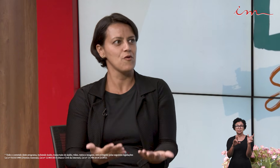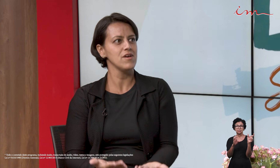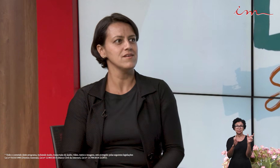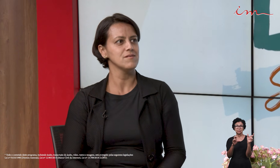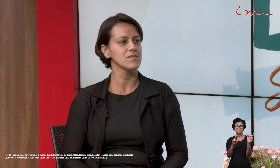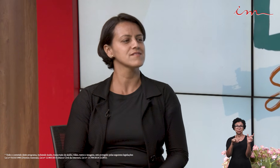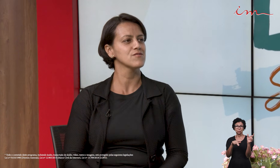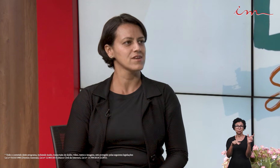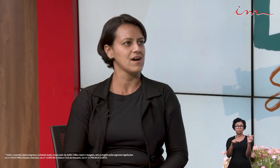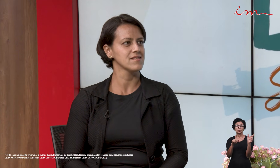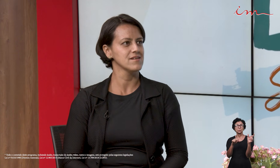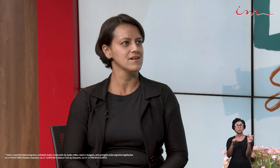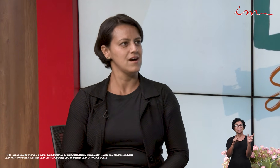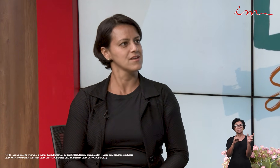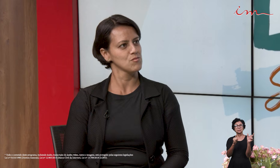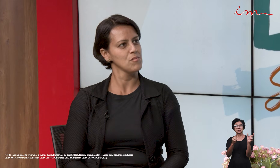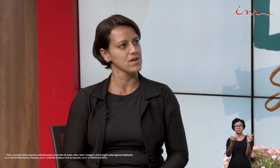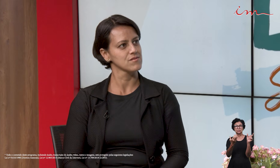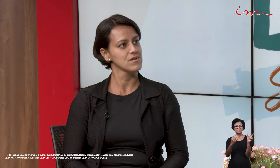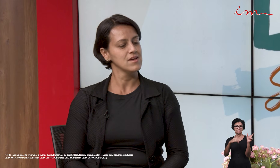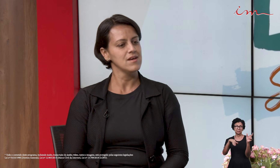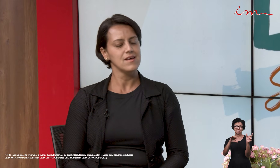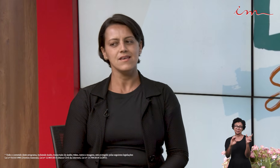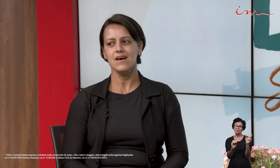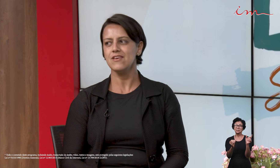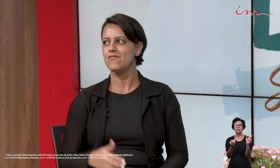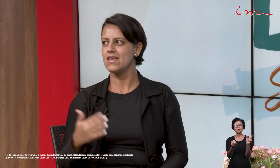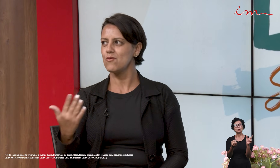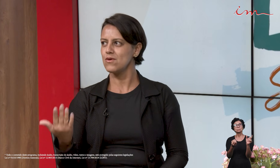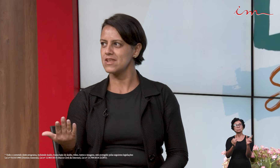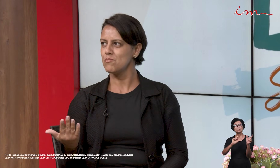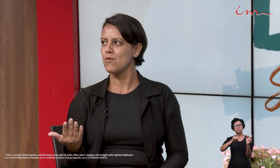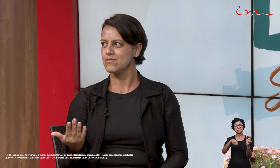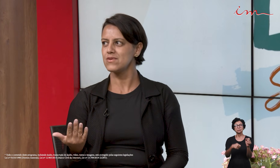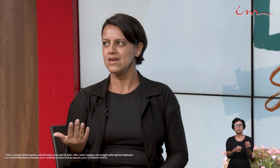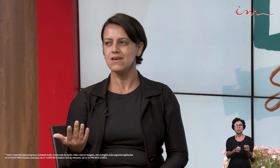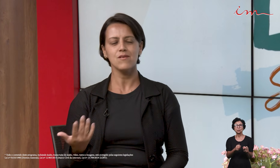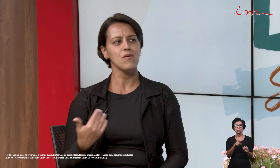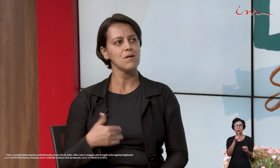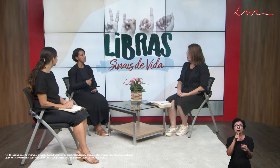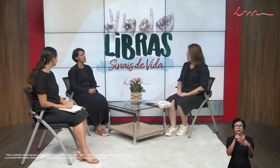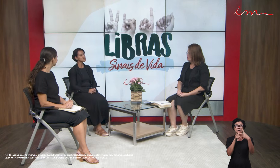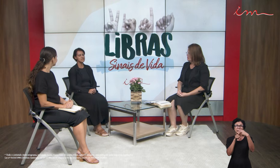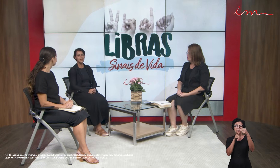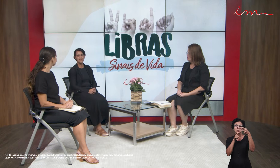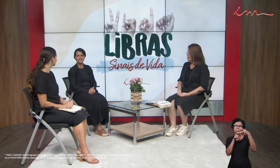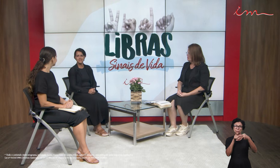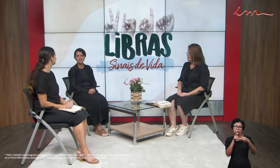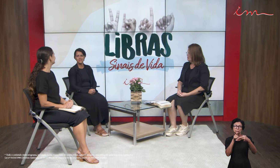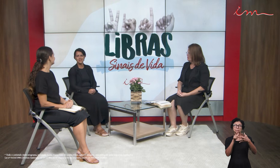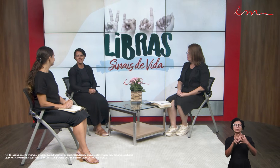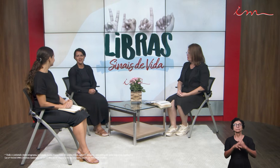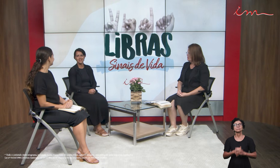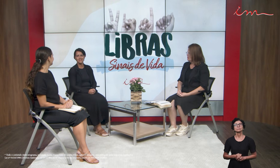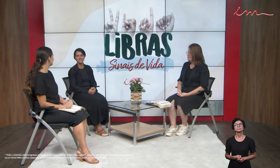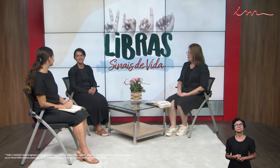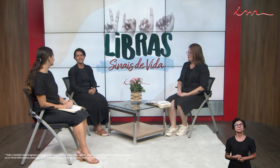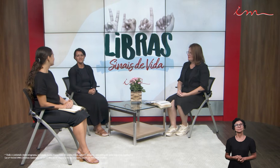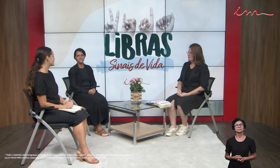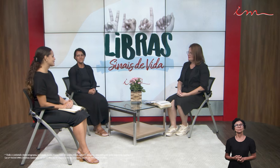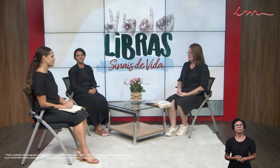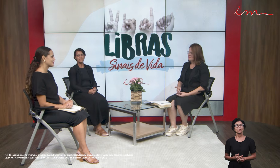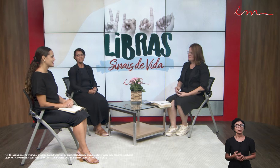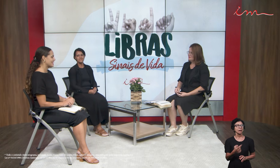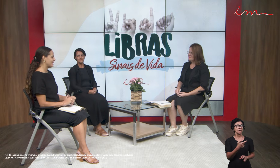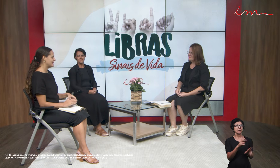que foi mencionada ali no momento. E aí vem o contraponto, né, com a parte da revelação, né, Natália? Isso,